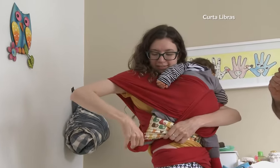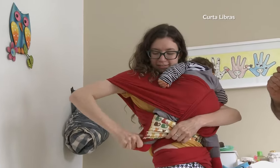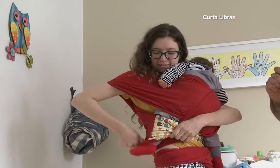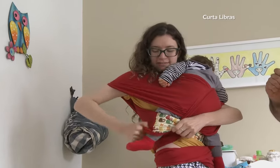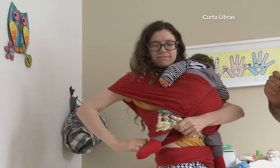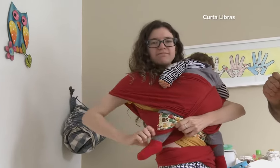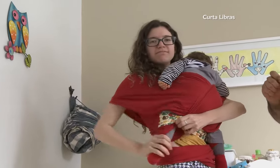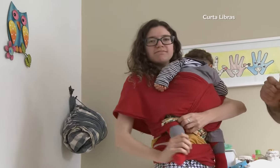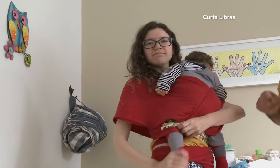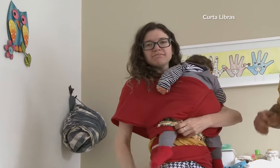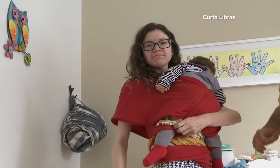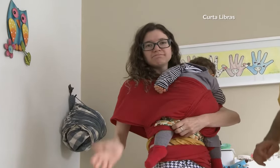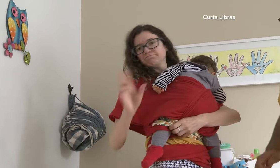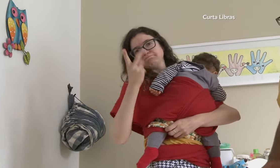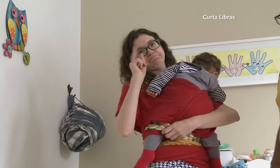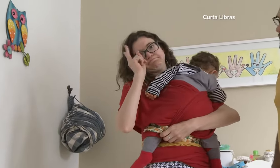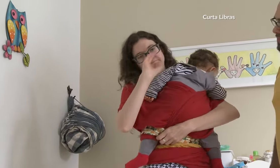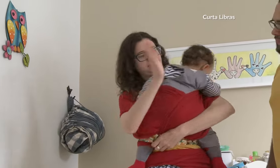mais quente, pode deixar assim.